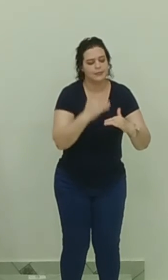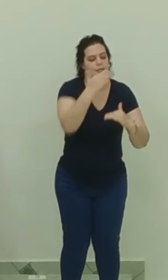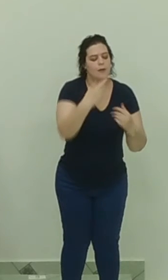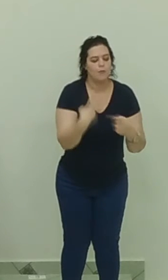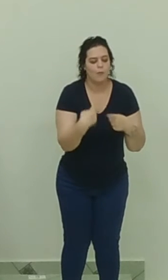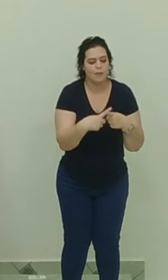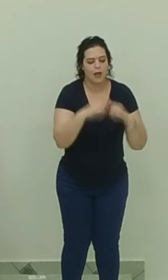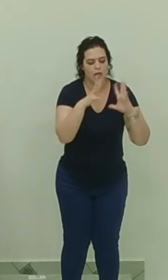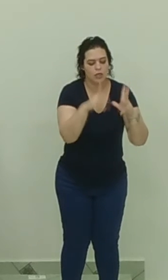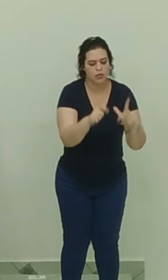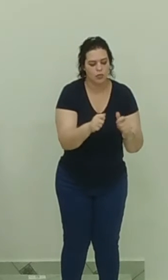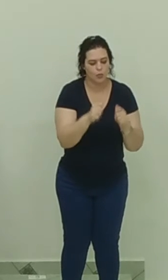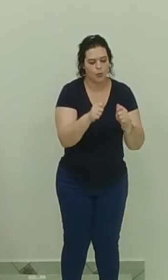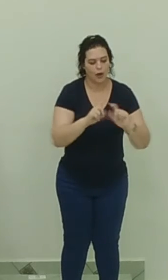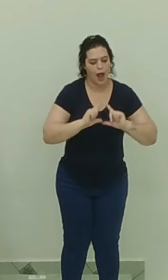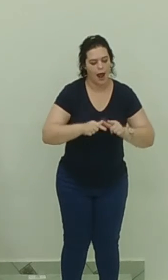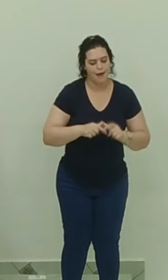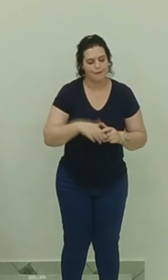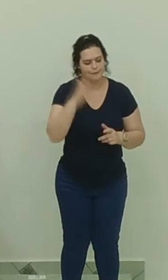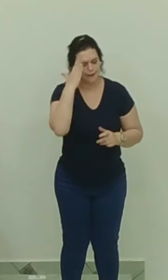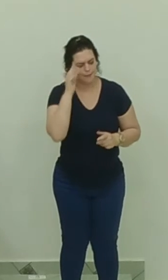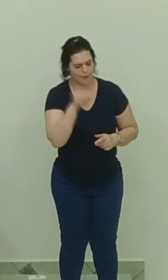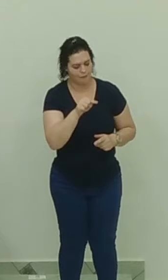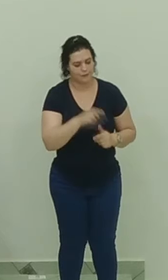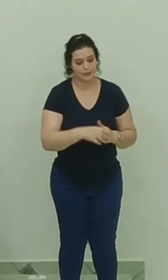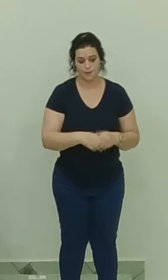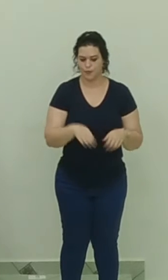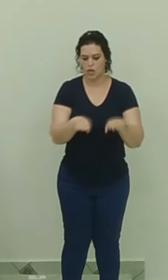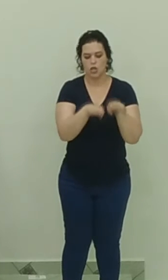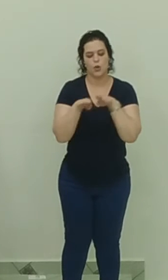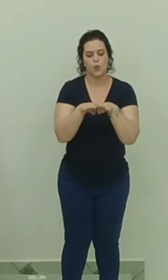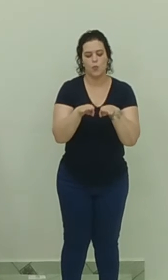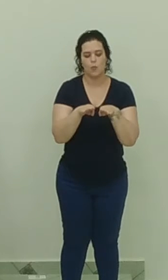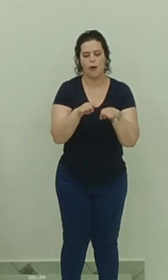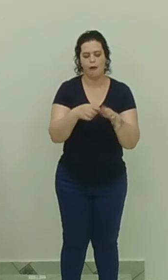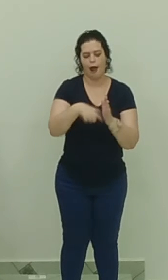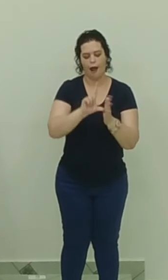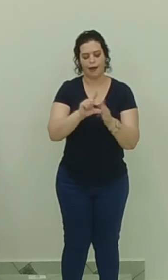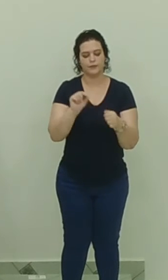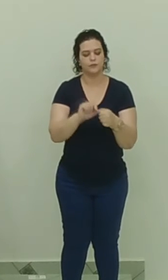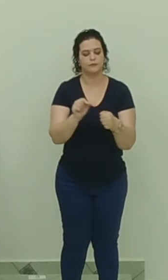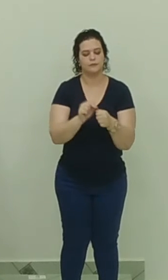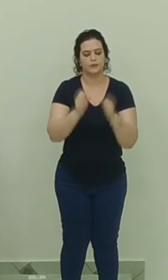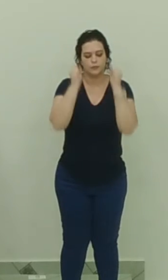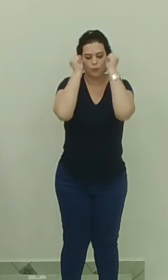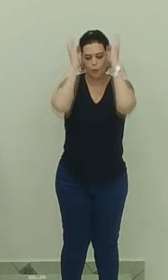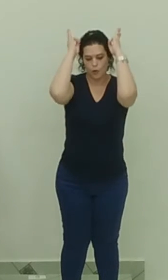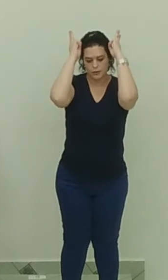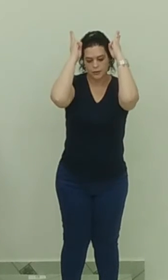que saibam que como fui com Moisés, assim serei